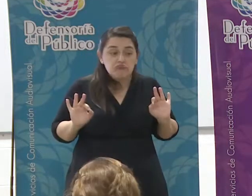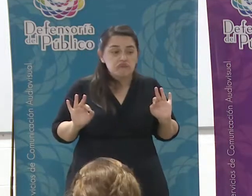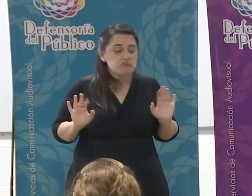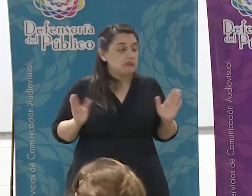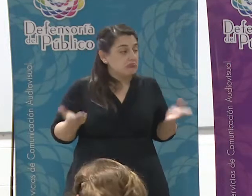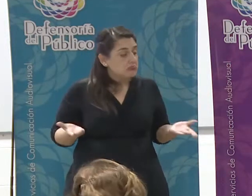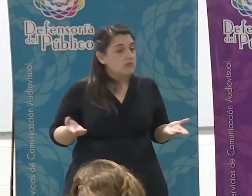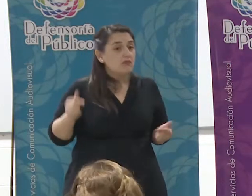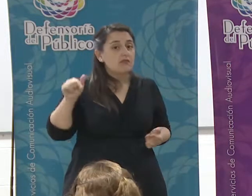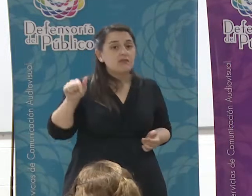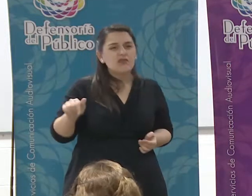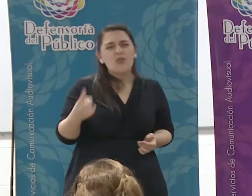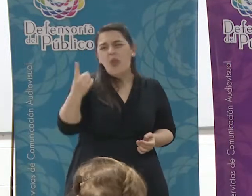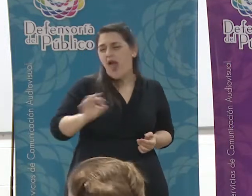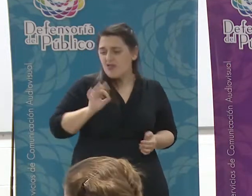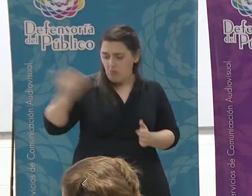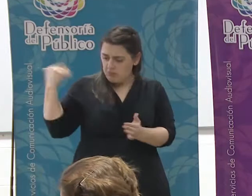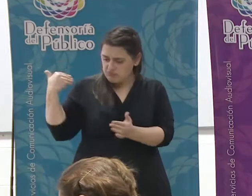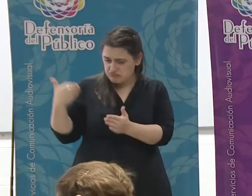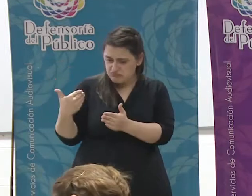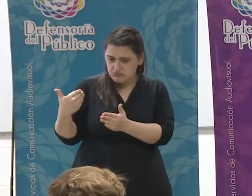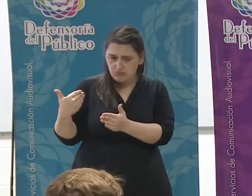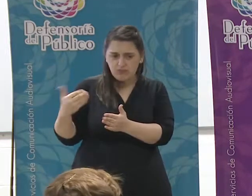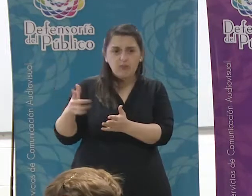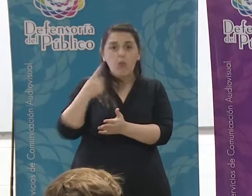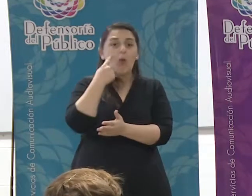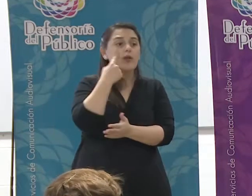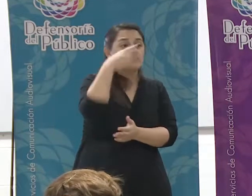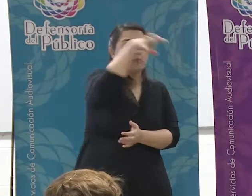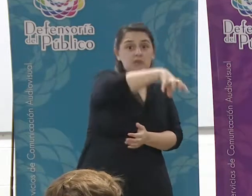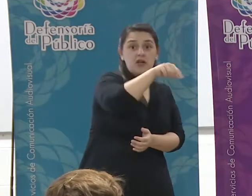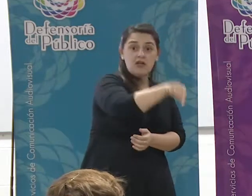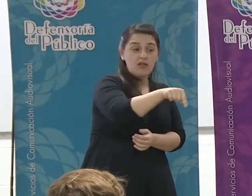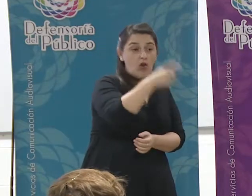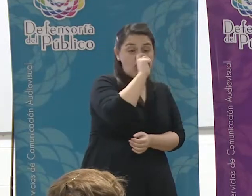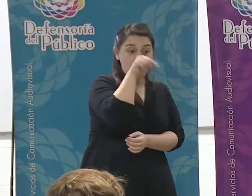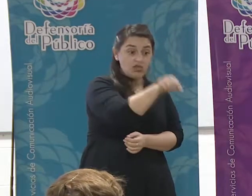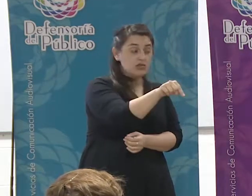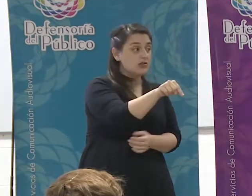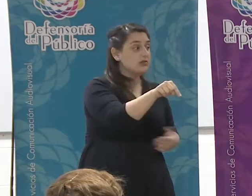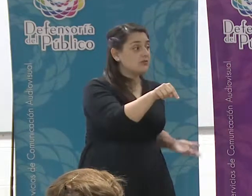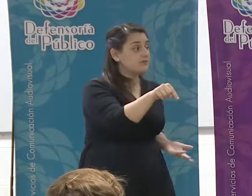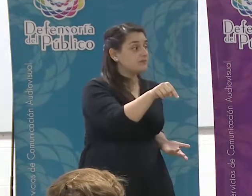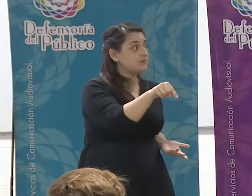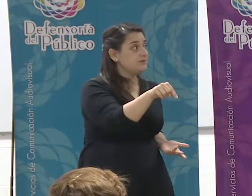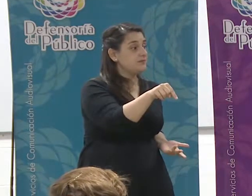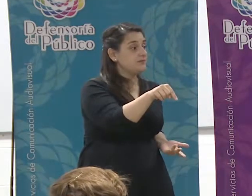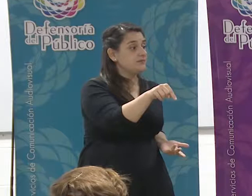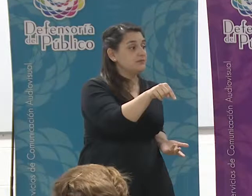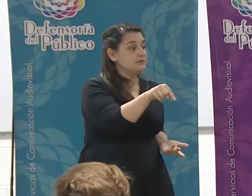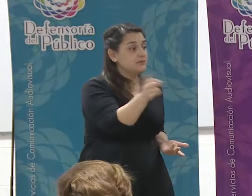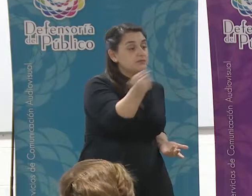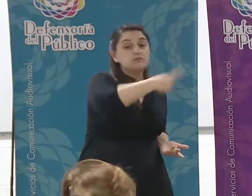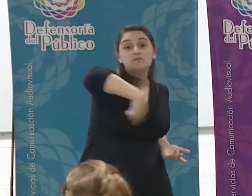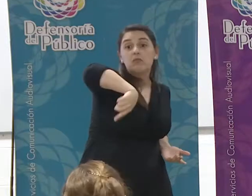realidad, esto vino hace un año atrás por parte de la municipalidad de la ciudad de Corrientes y